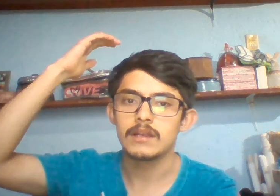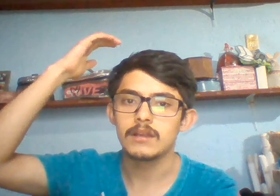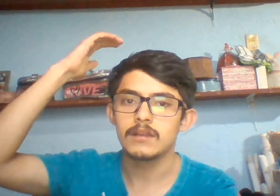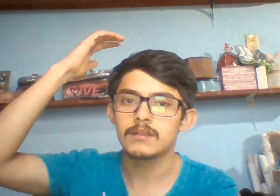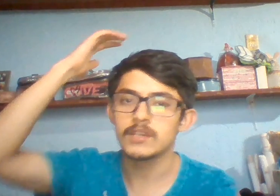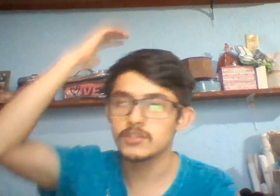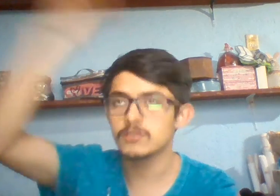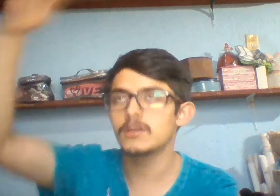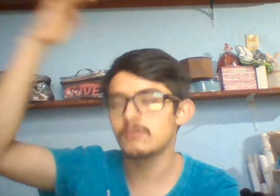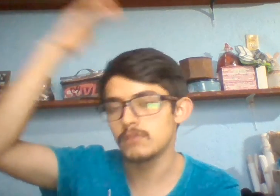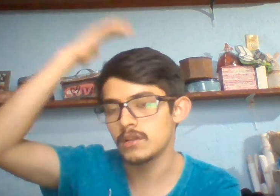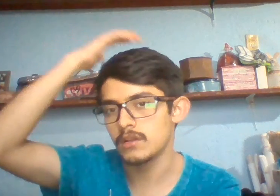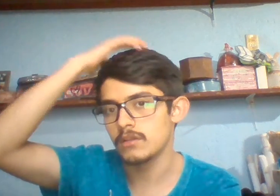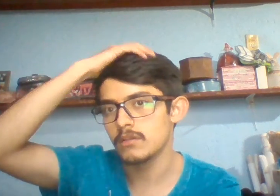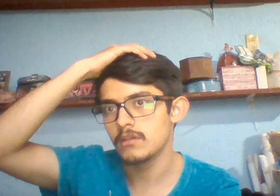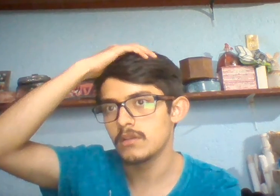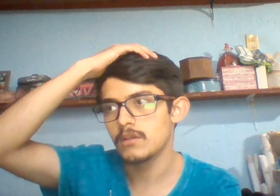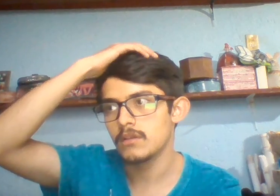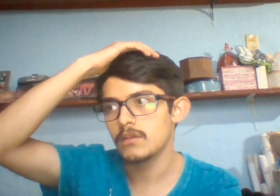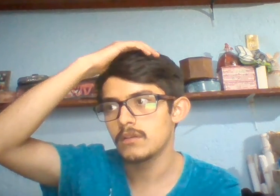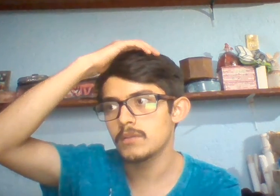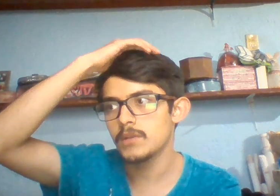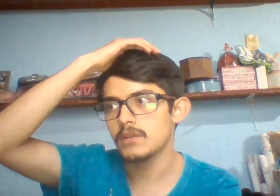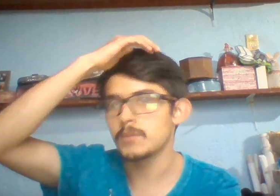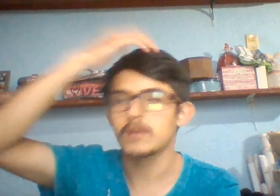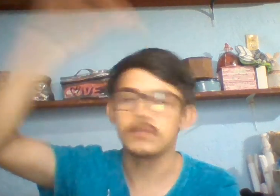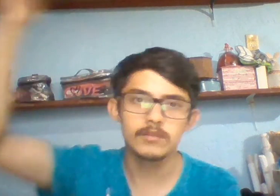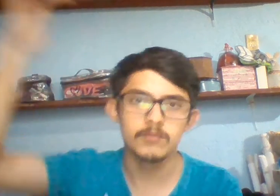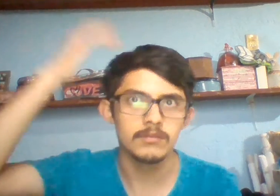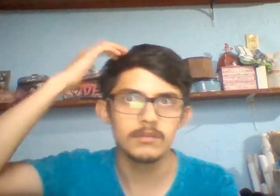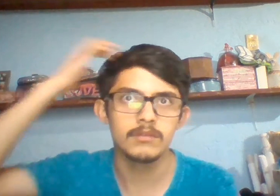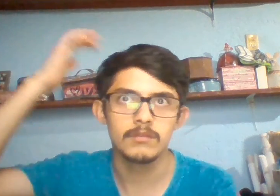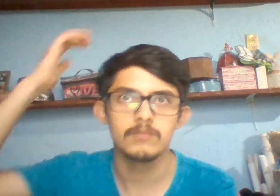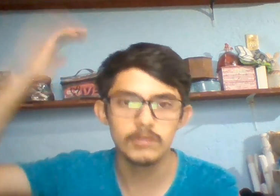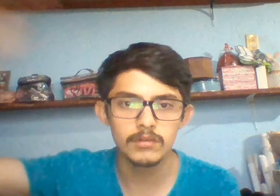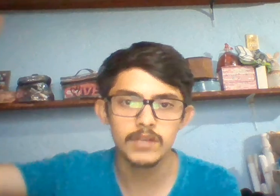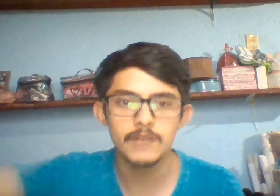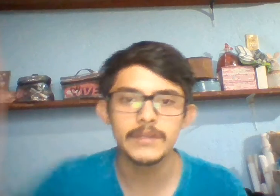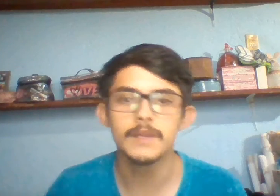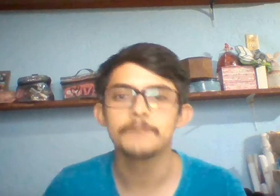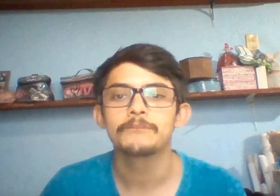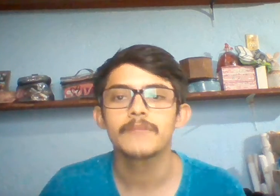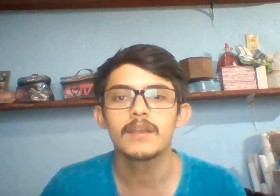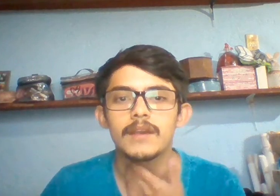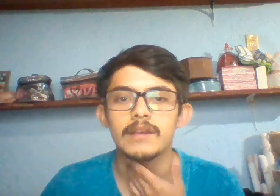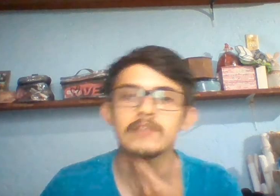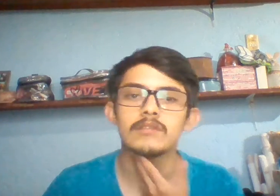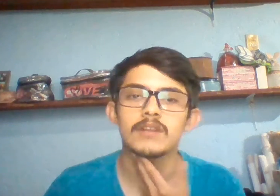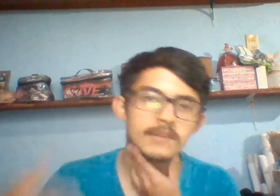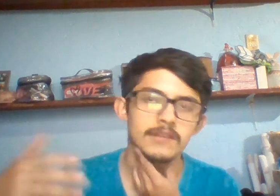el techo solar o el tapacocos muy coloquialmente. Eso lo que hace es,